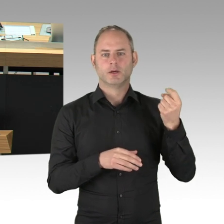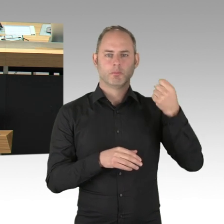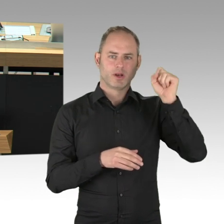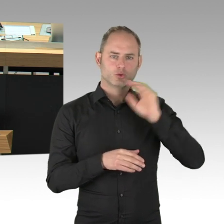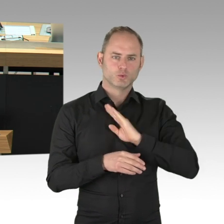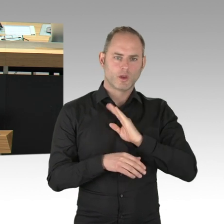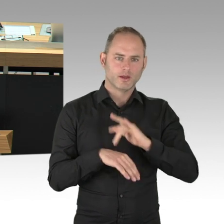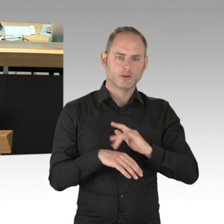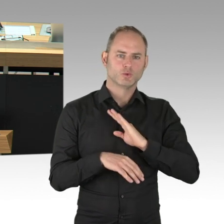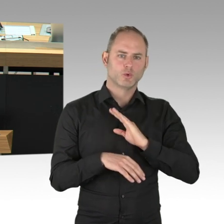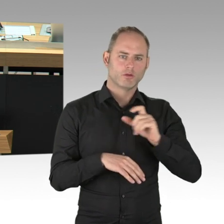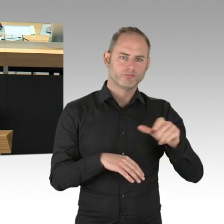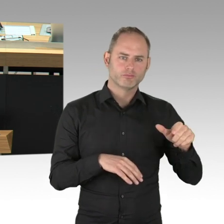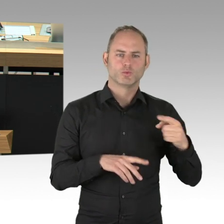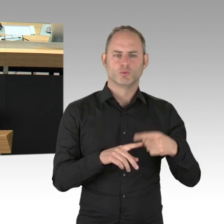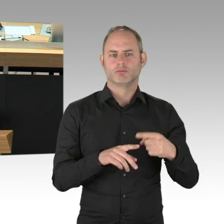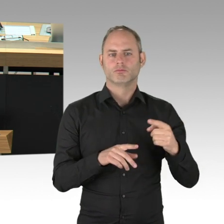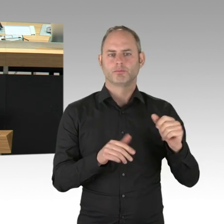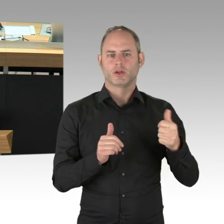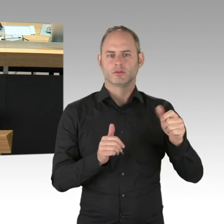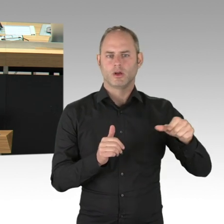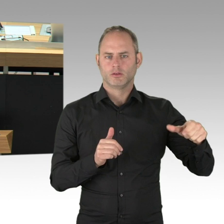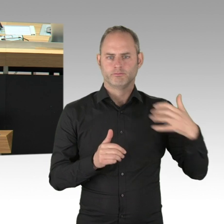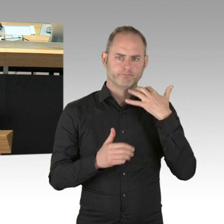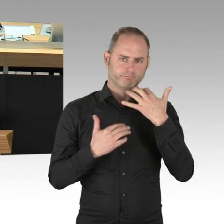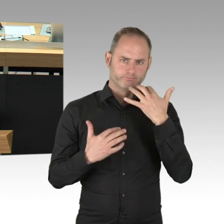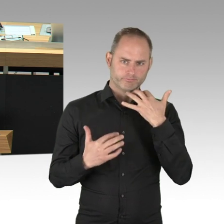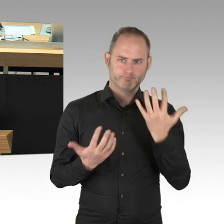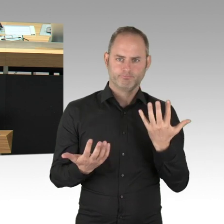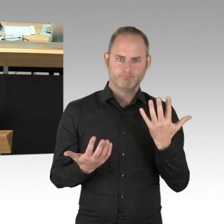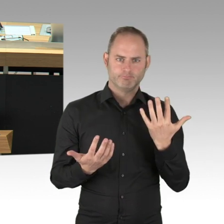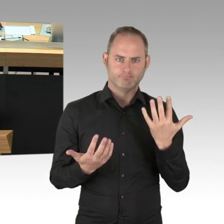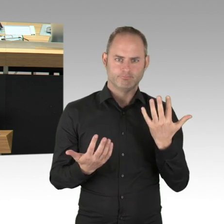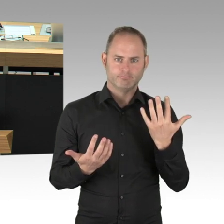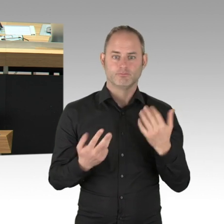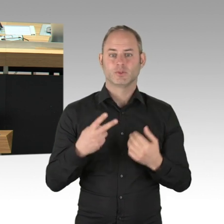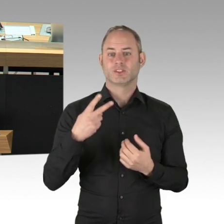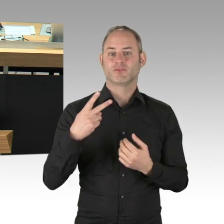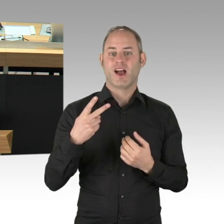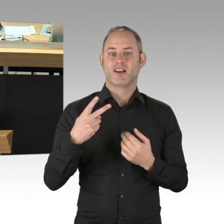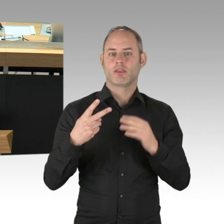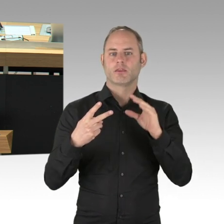Der Fraktionsvorsitzende der AfD-Fraktion, unser werter Kollege Georg Passerski, dessen Vater